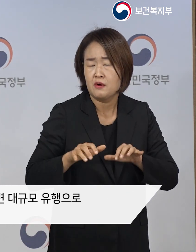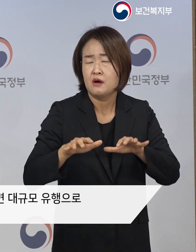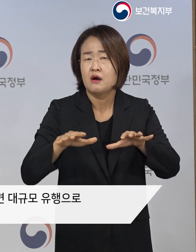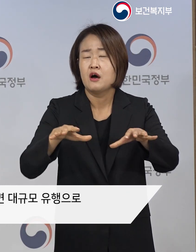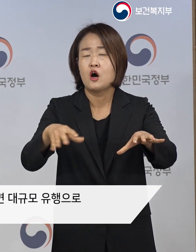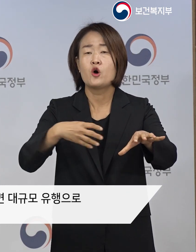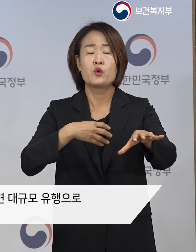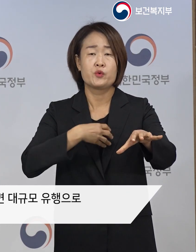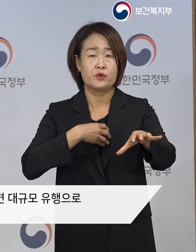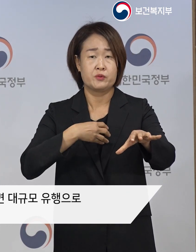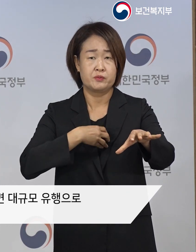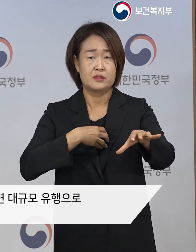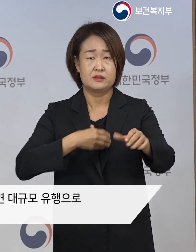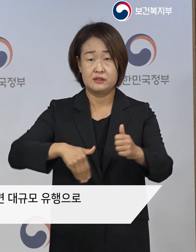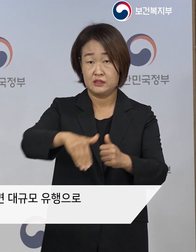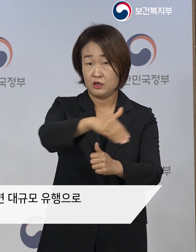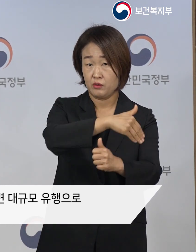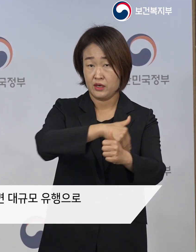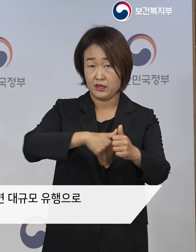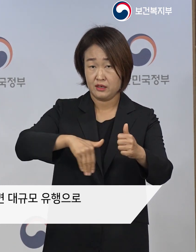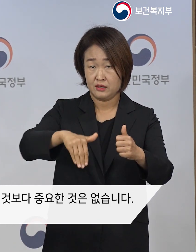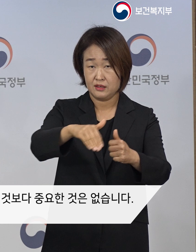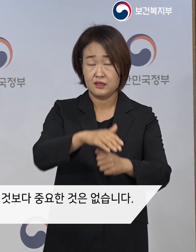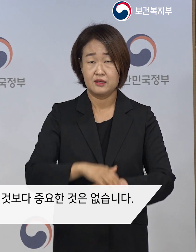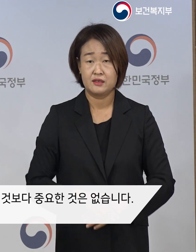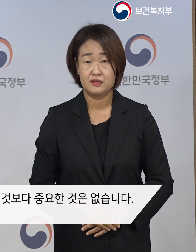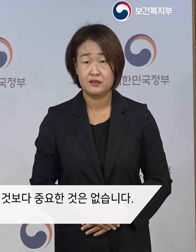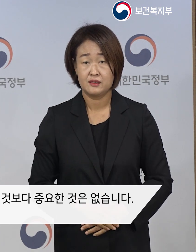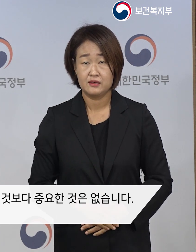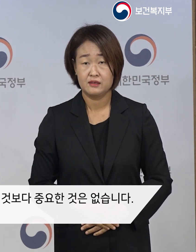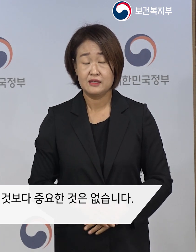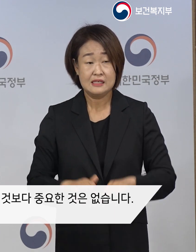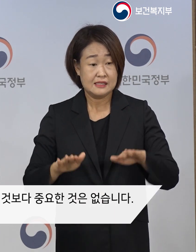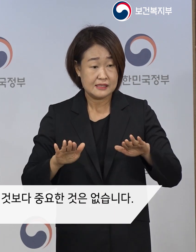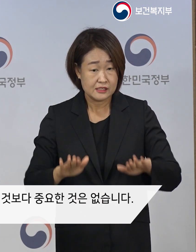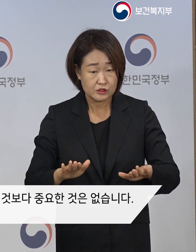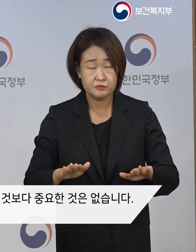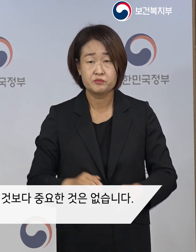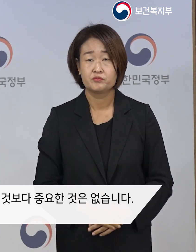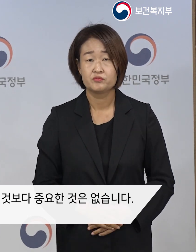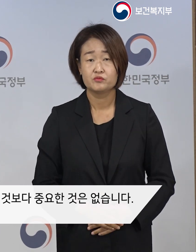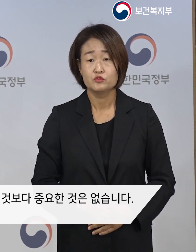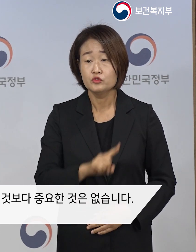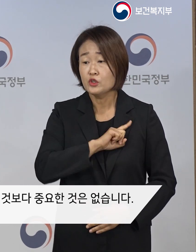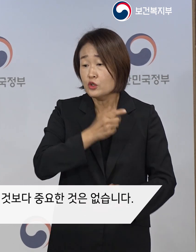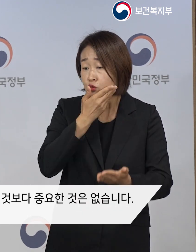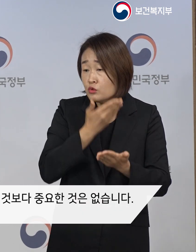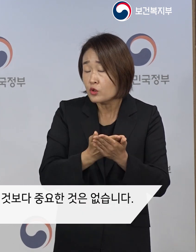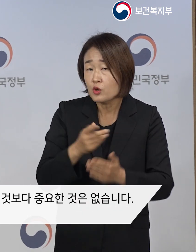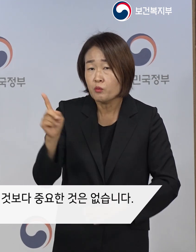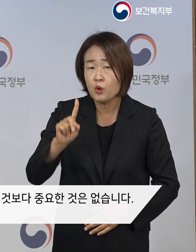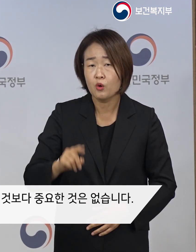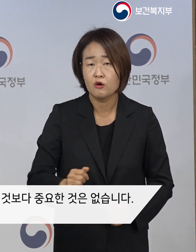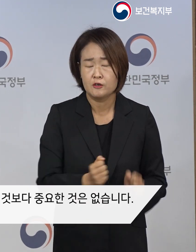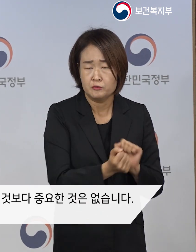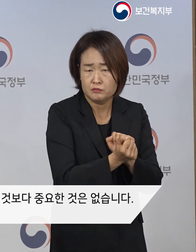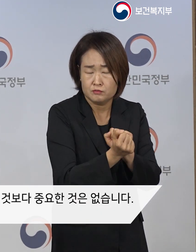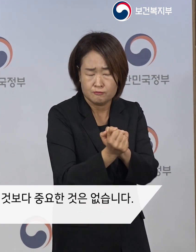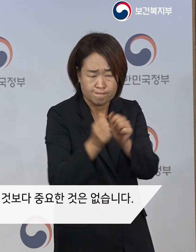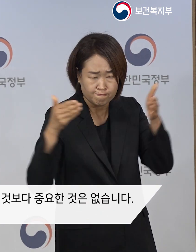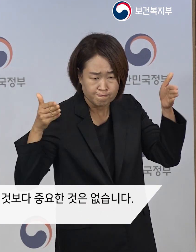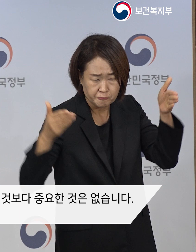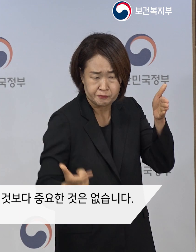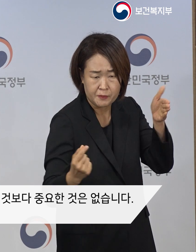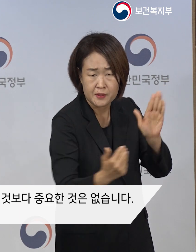대규모 유행으로 번지게 될 것입니다. 이제 우리에게 코로나19 대응에 집중하는 것보다 중요한